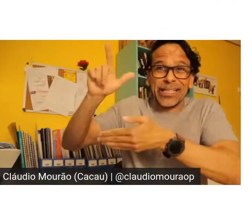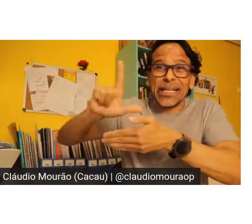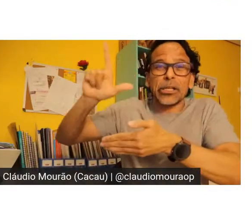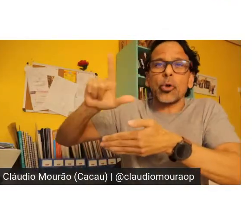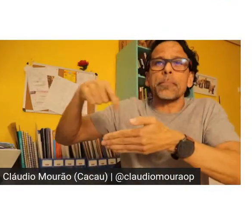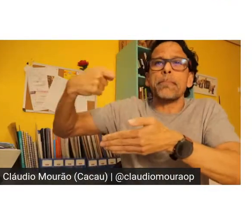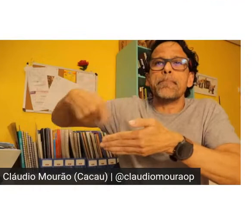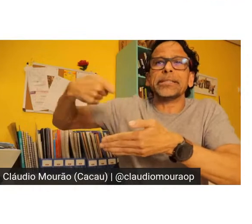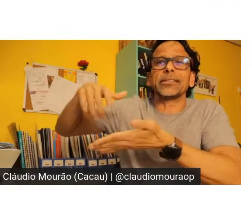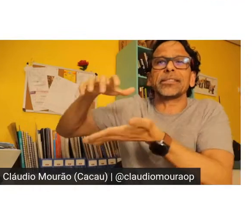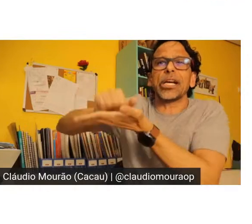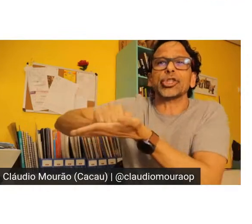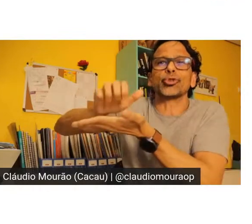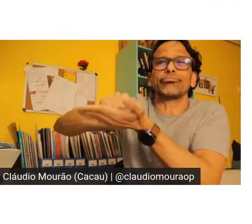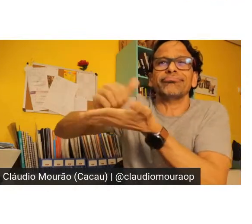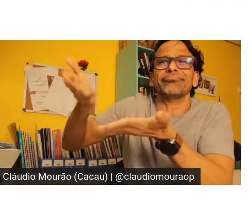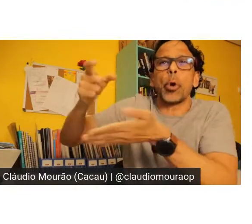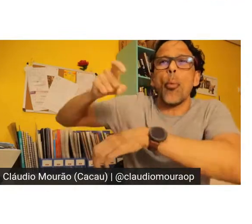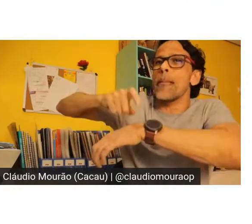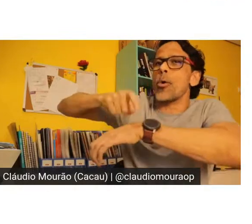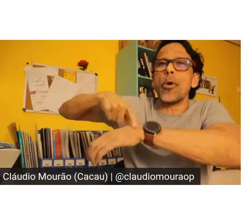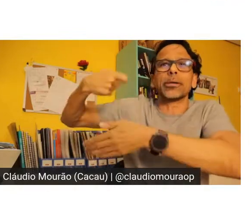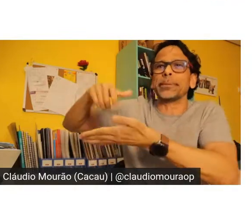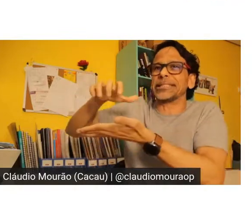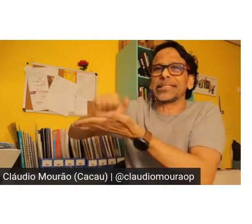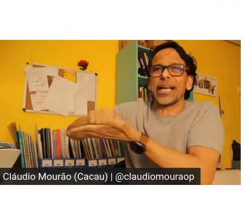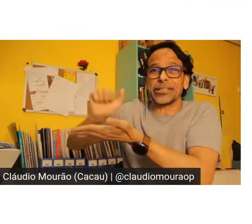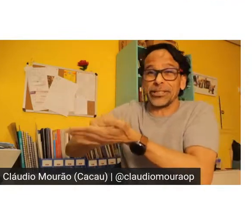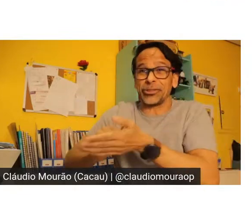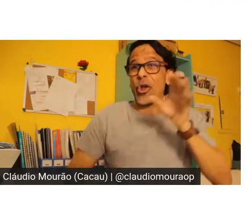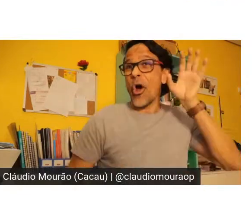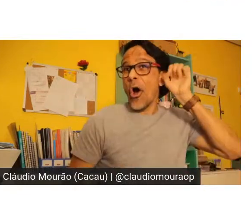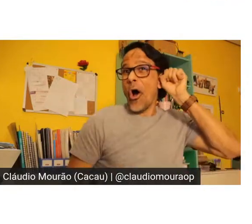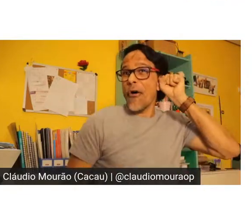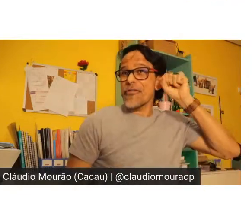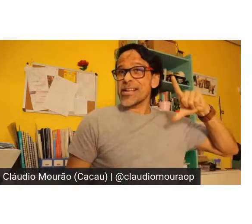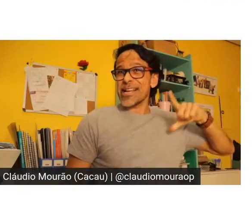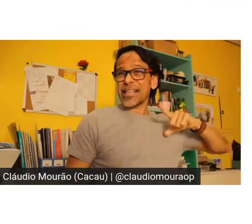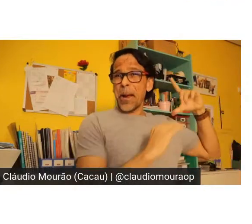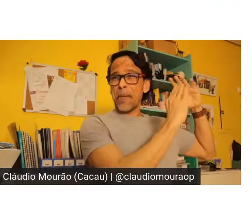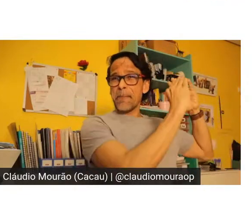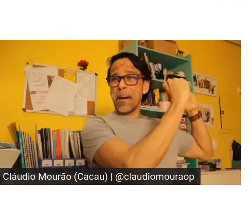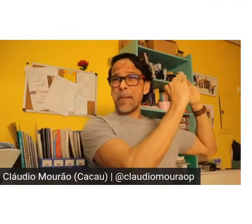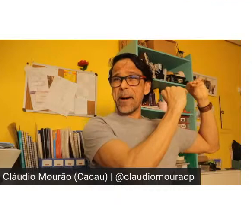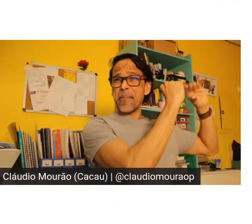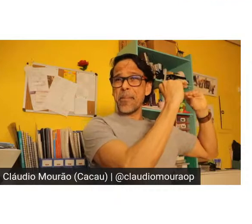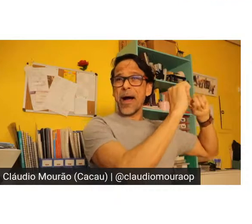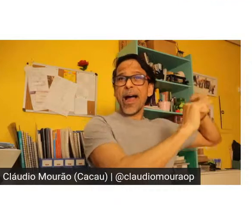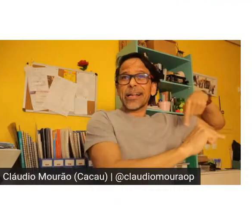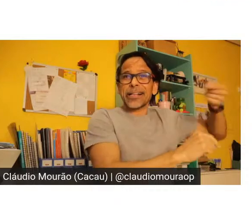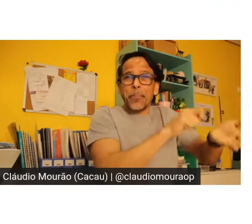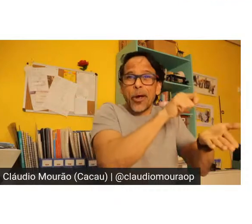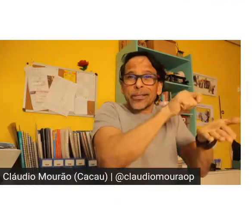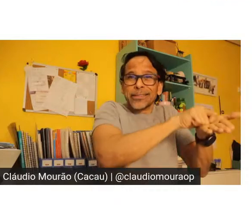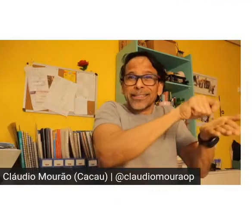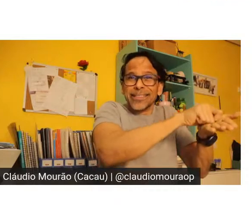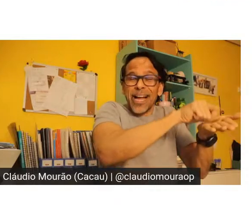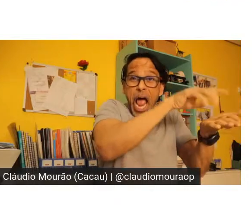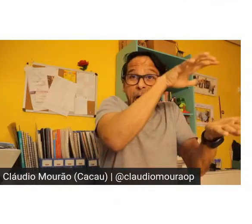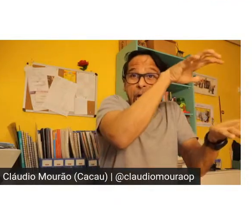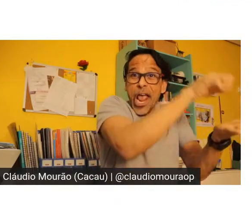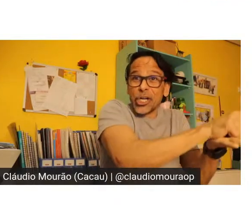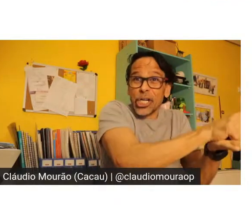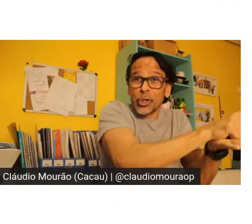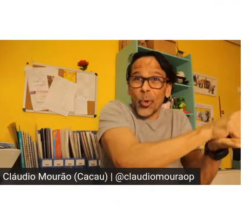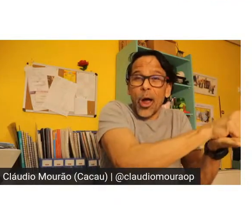e esse processo de experiência literária é Hugo e uma necessidade de registro